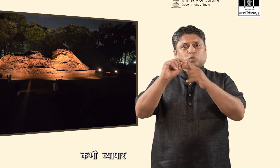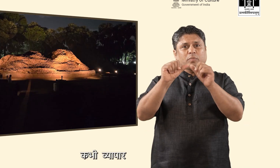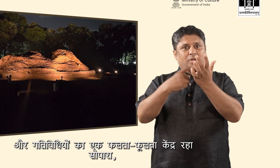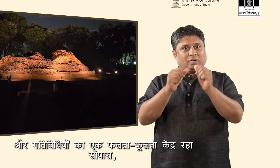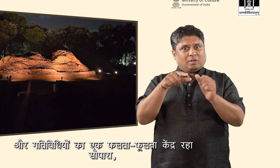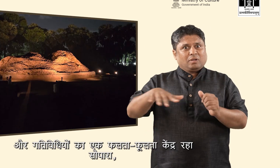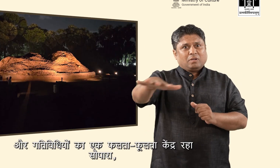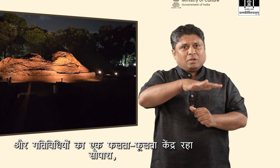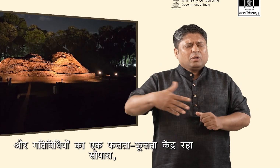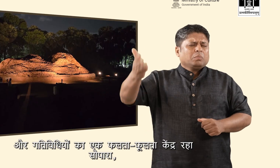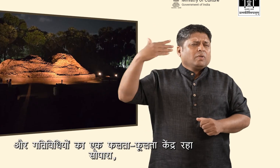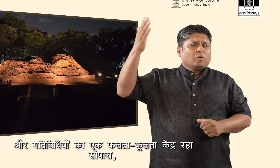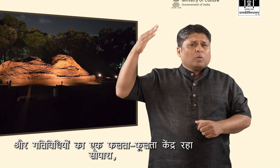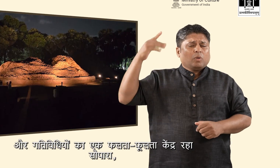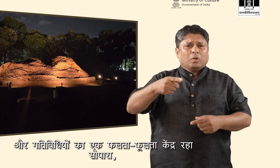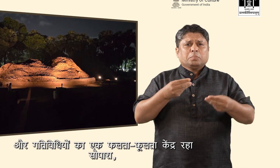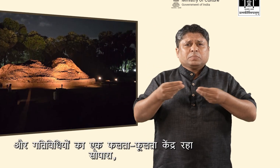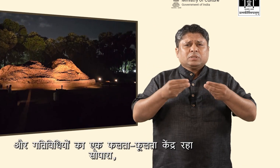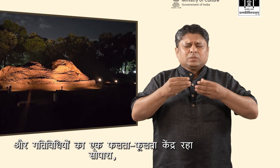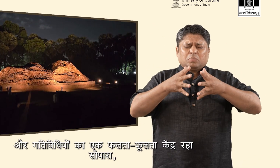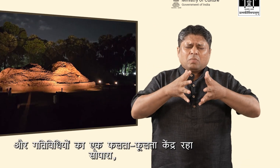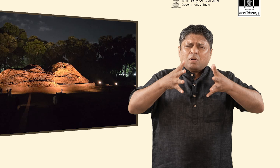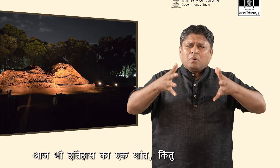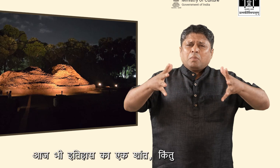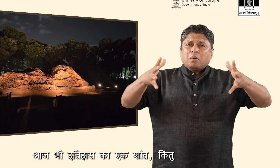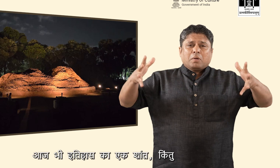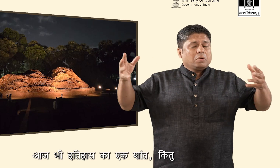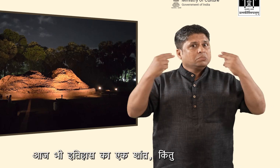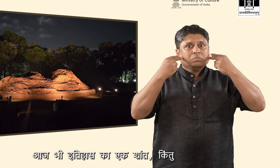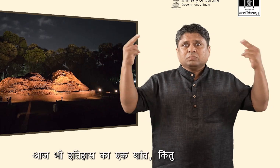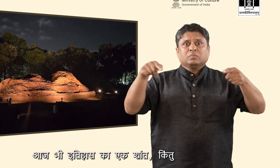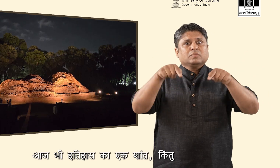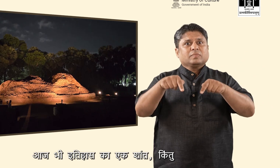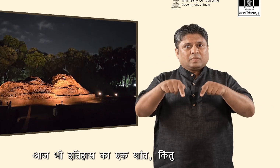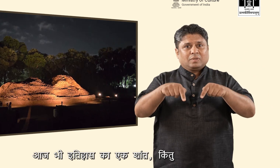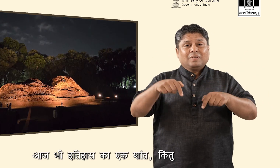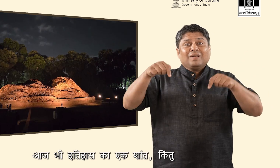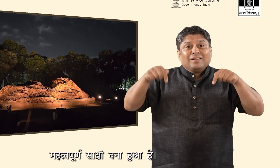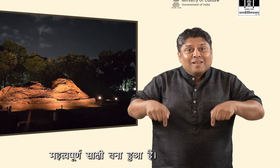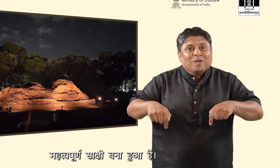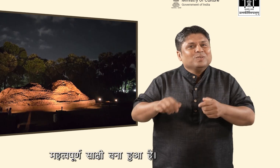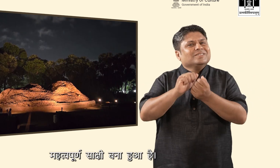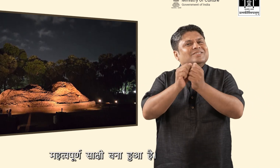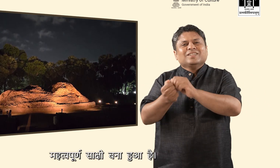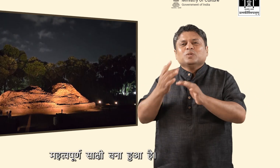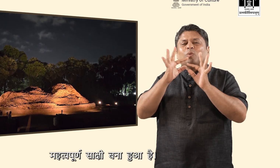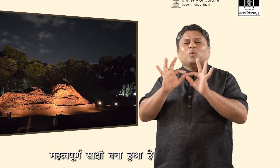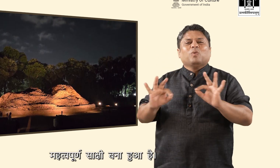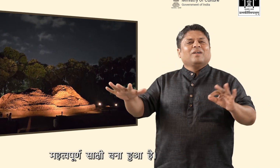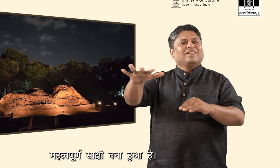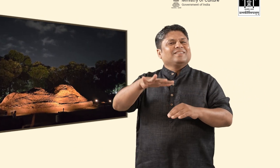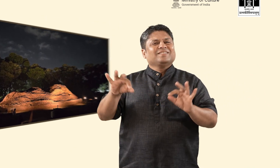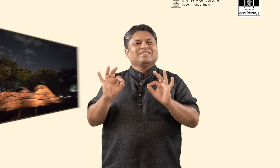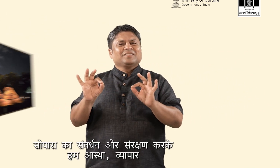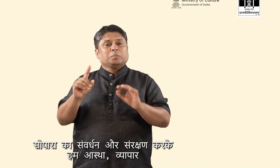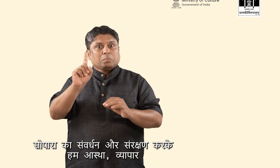कभी व्यापार और गतिविधियों का एक फलता फूलता केंद्र रहा सोपारा आज भी इतिहास का एक शांत किंतु महत्वपूर्ण साक्षी बना हुआ